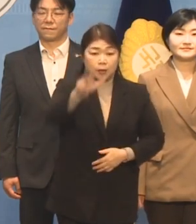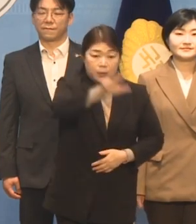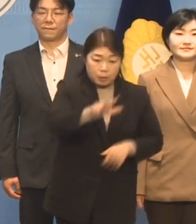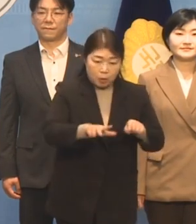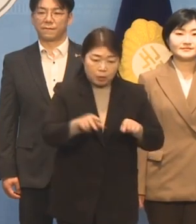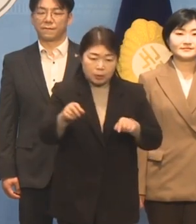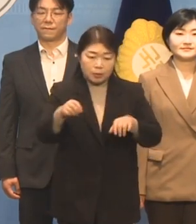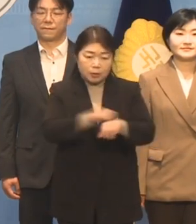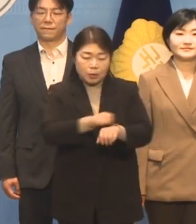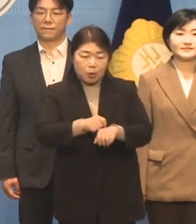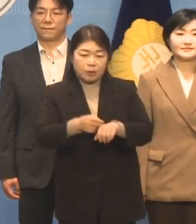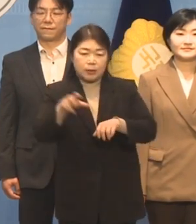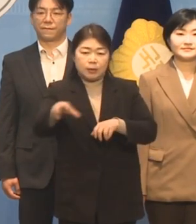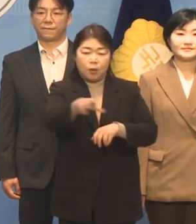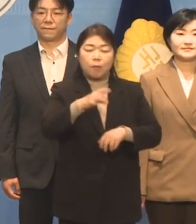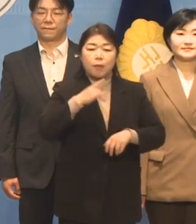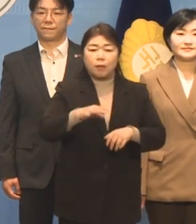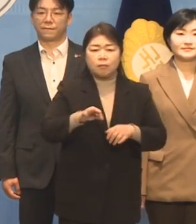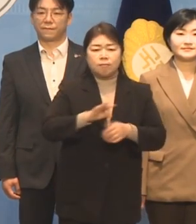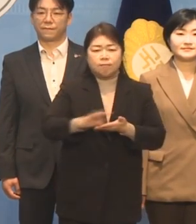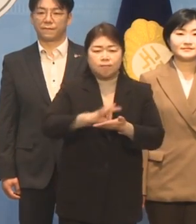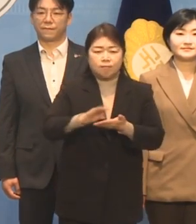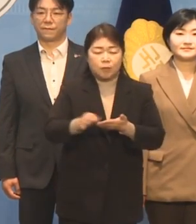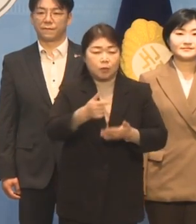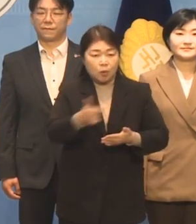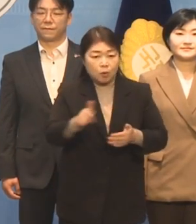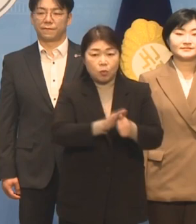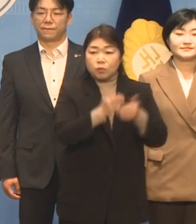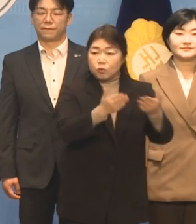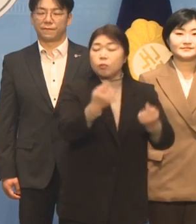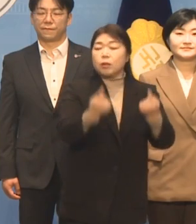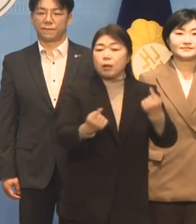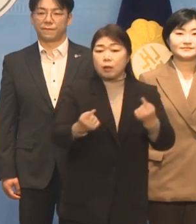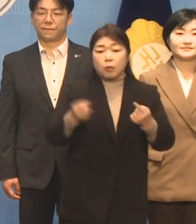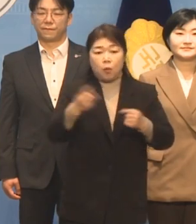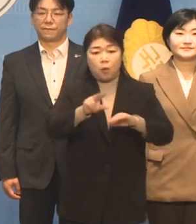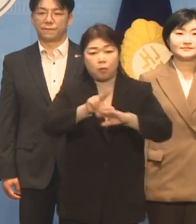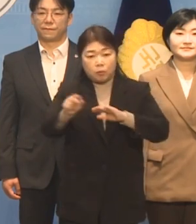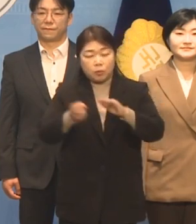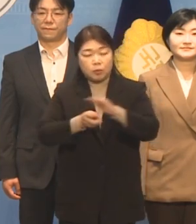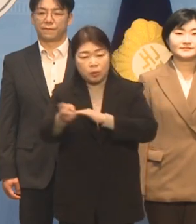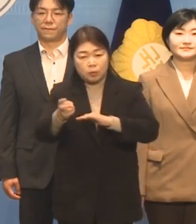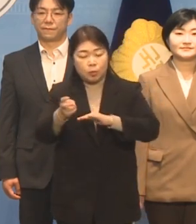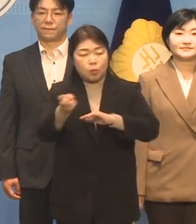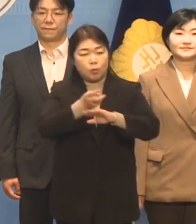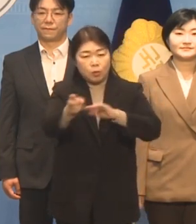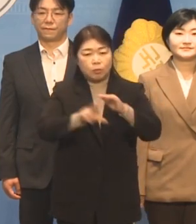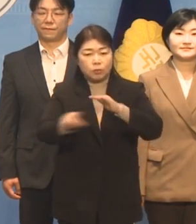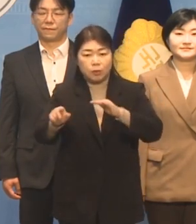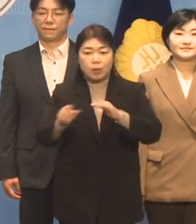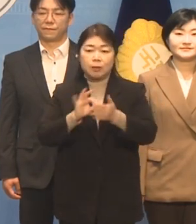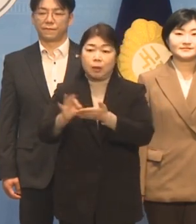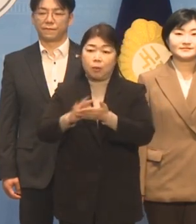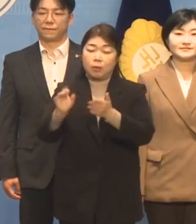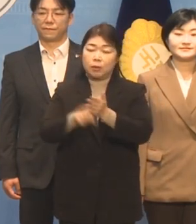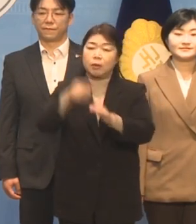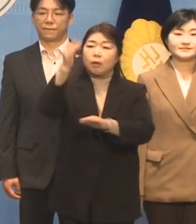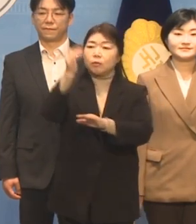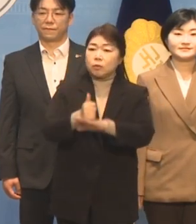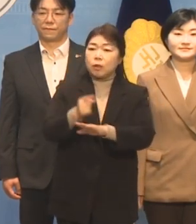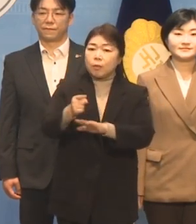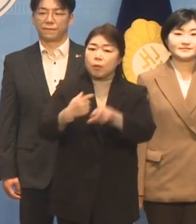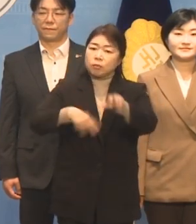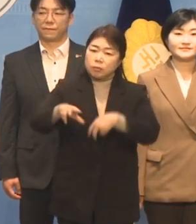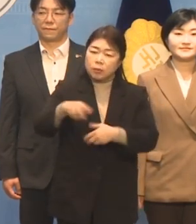대중교통을 무제한 이용할 수 있는 제도나 대중교통을 이용하면 사후에 환급하는 제도에 비해서